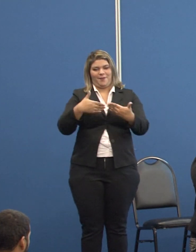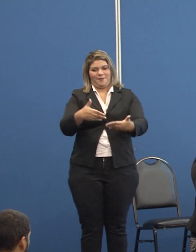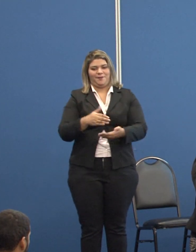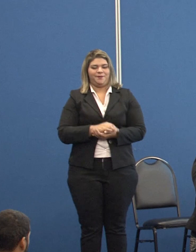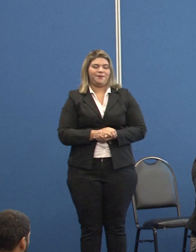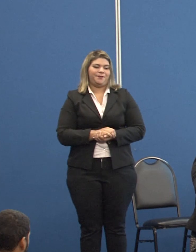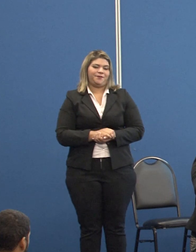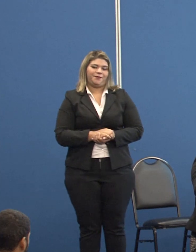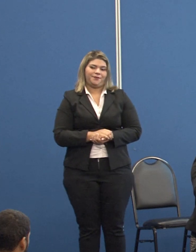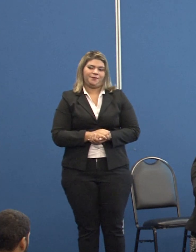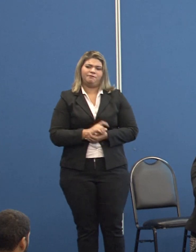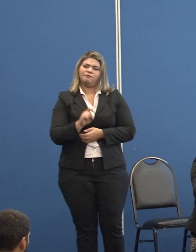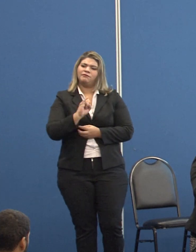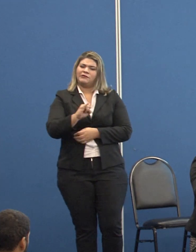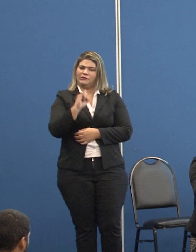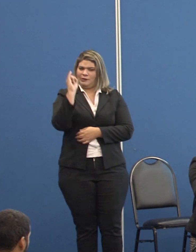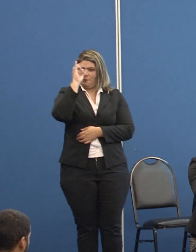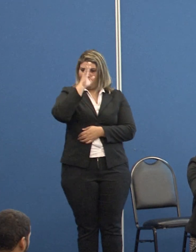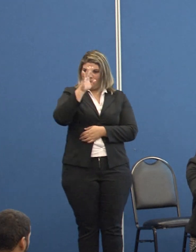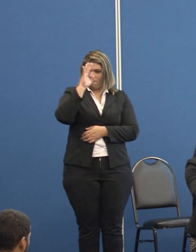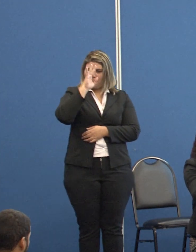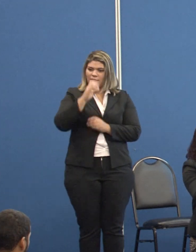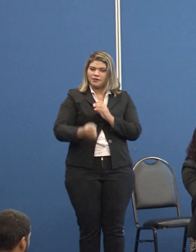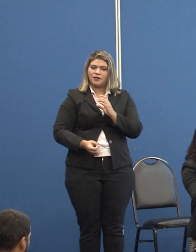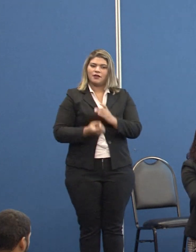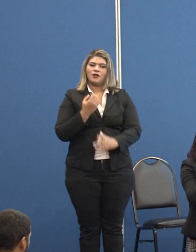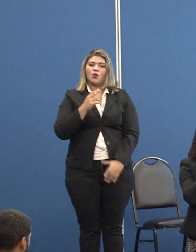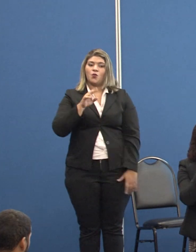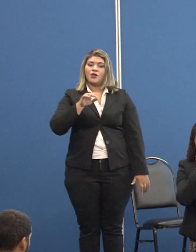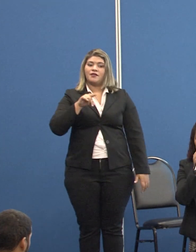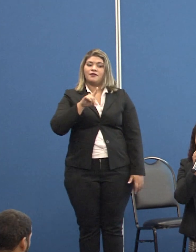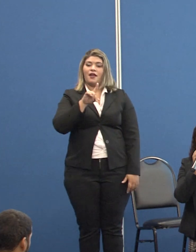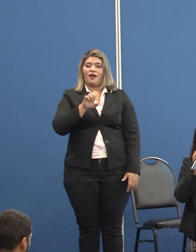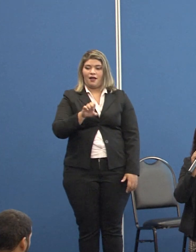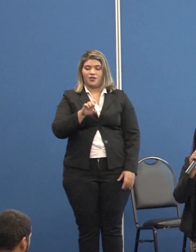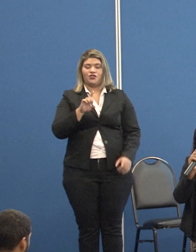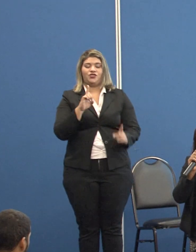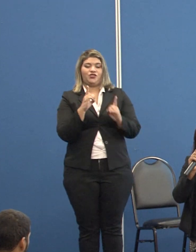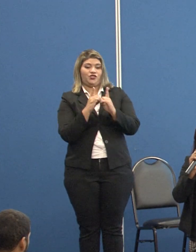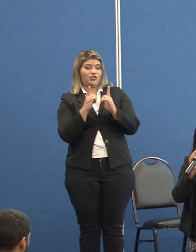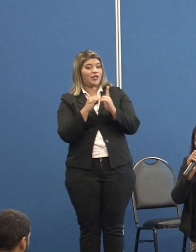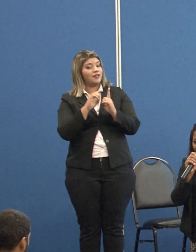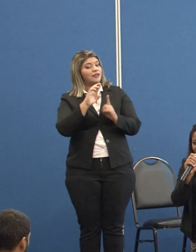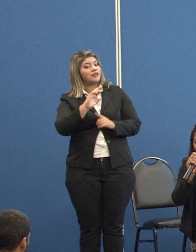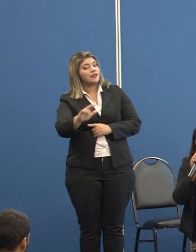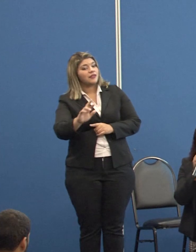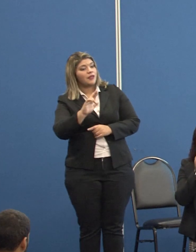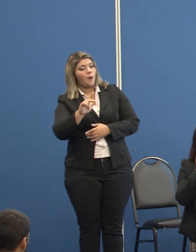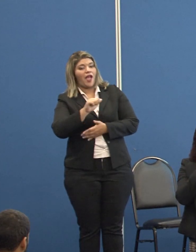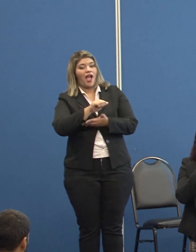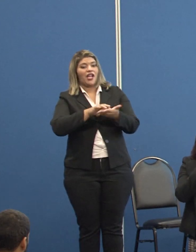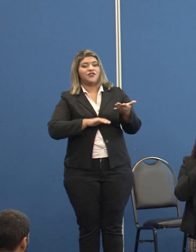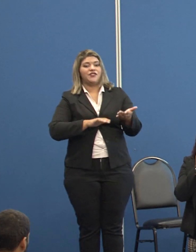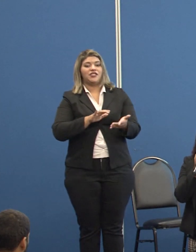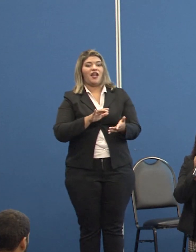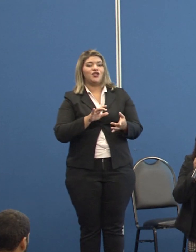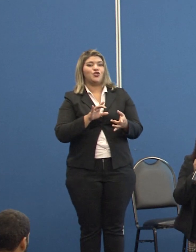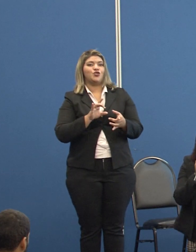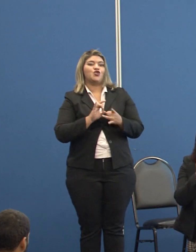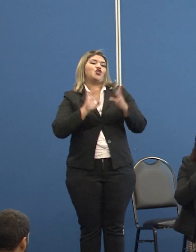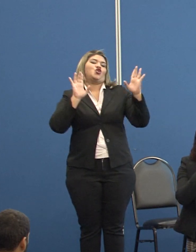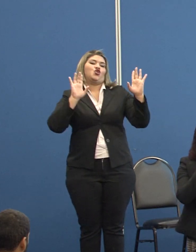E quando a gente pensar em produzir a unidade didática, que não é uma atividade isolada, não é uma atividade, ela é